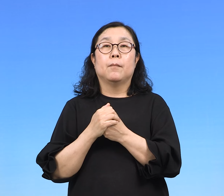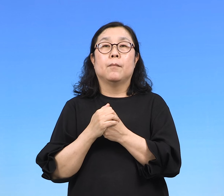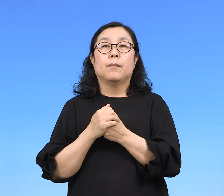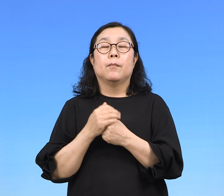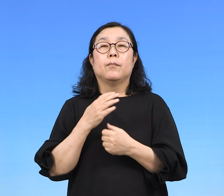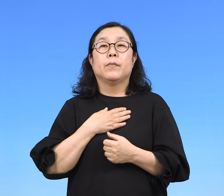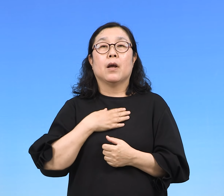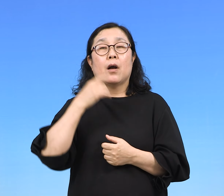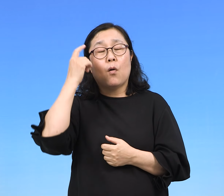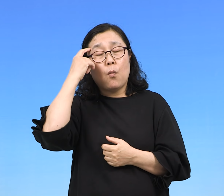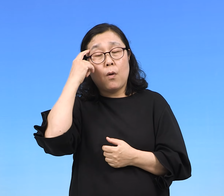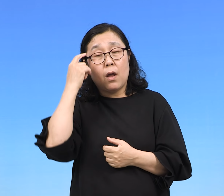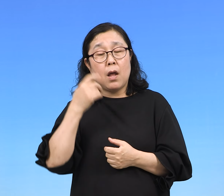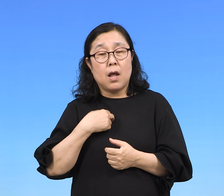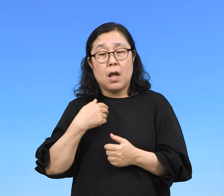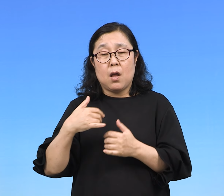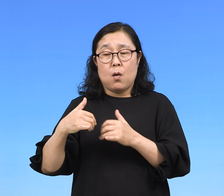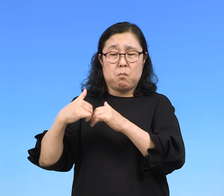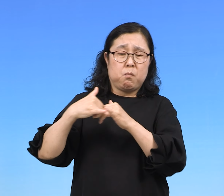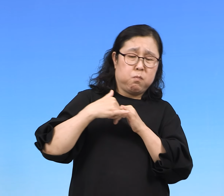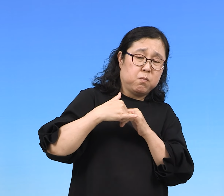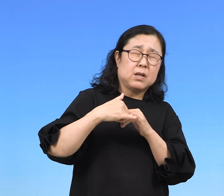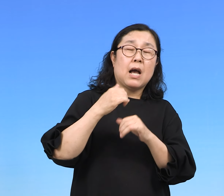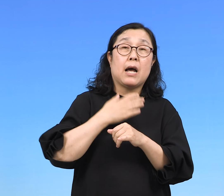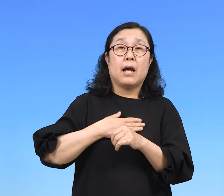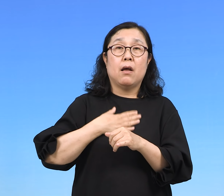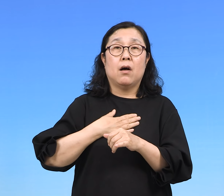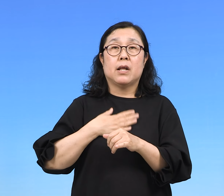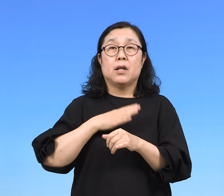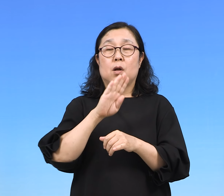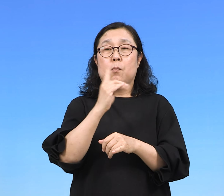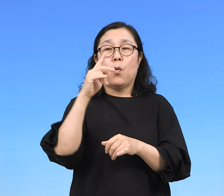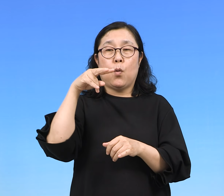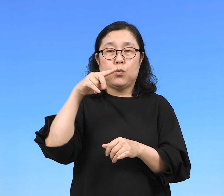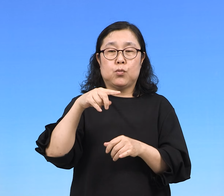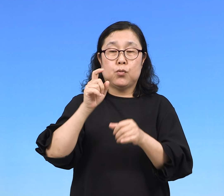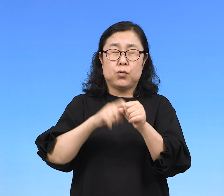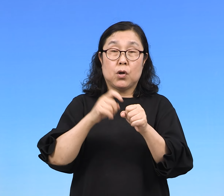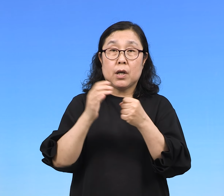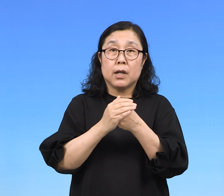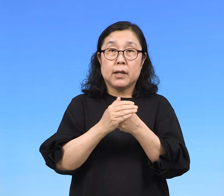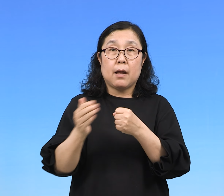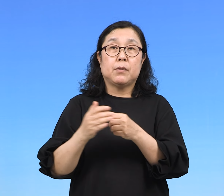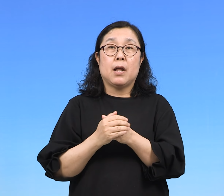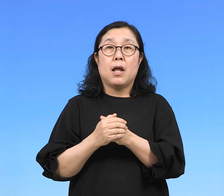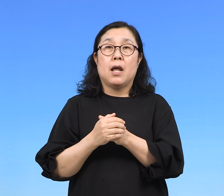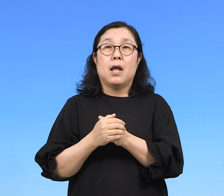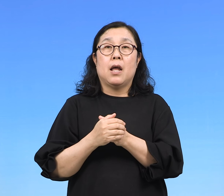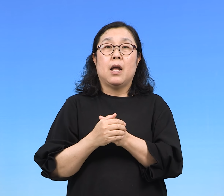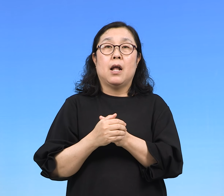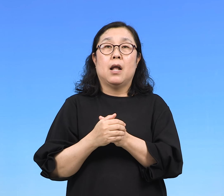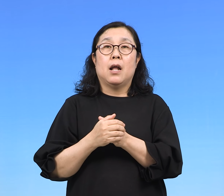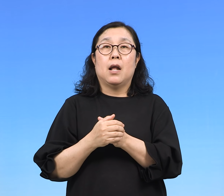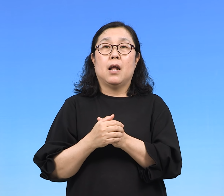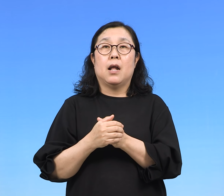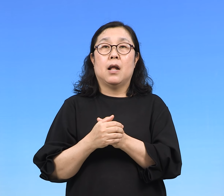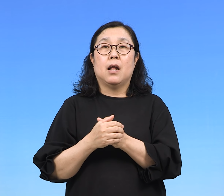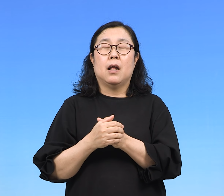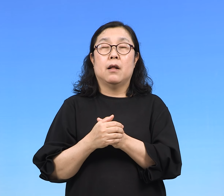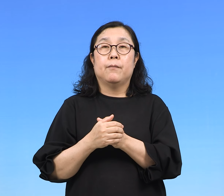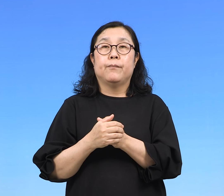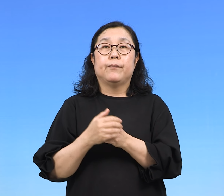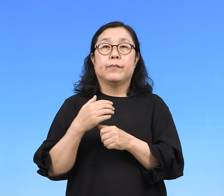제가 왜 자꾸 그런 공격을 당하는지 너무 잘 압니다. 저는 보수적인 사람이기 때문에 너무 이쪽으로